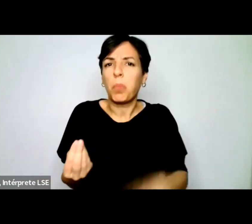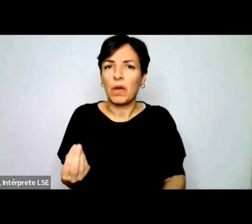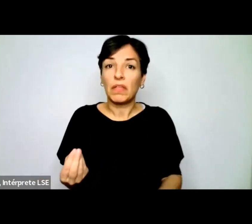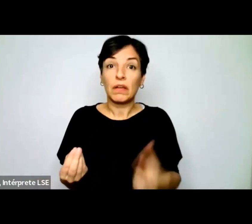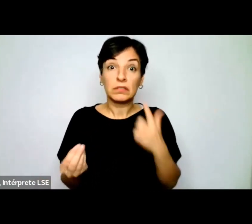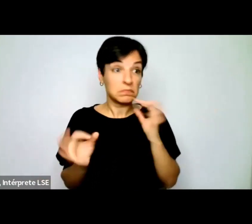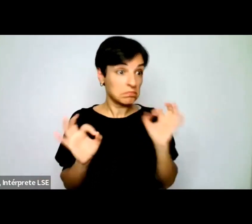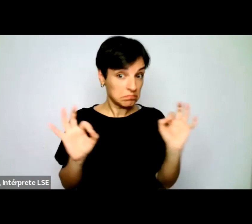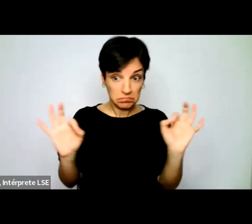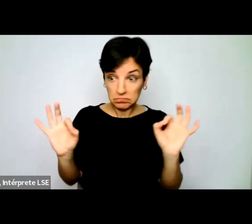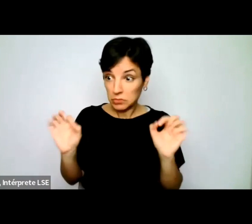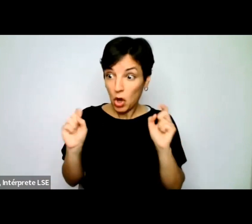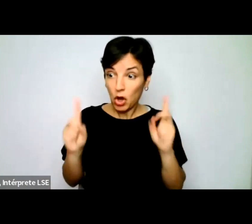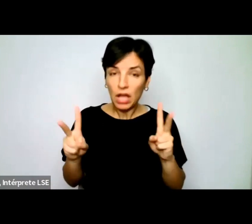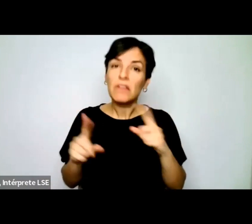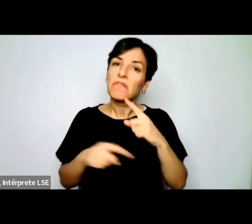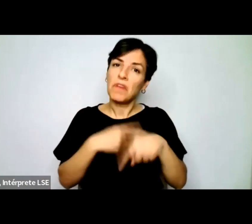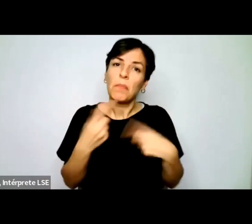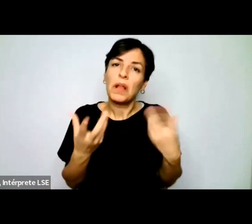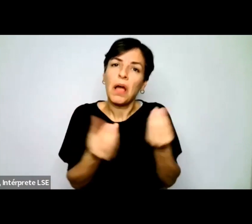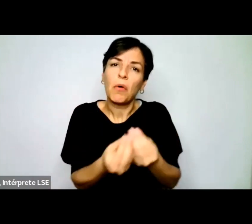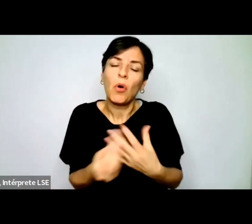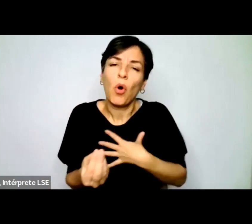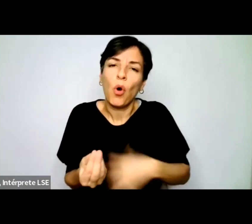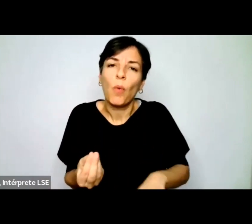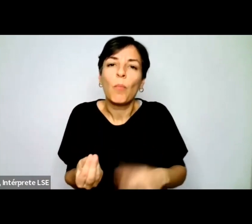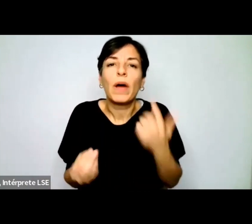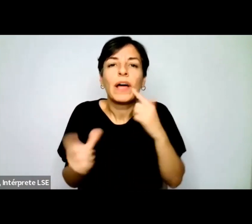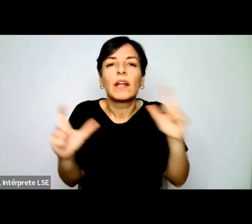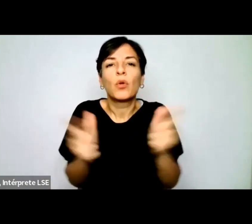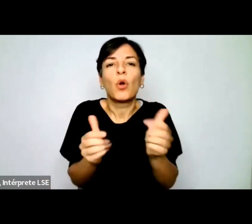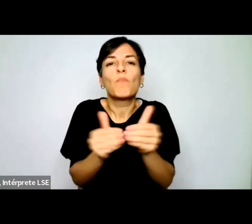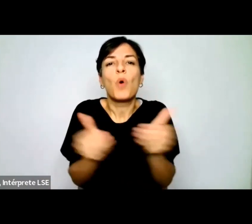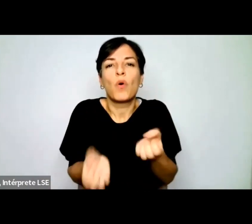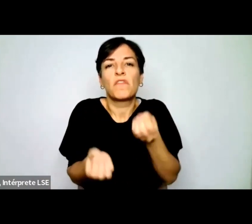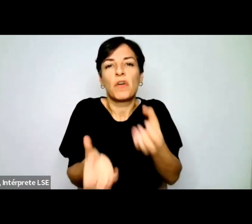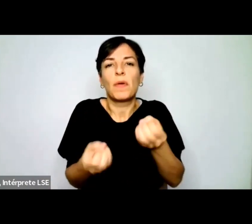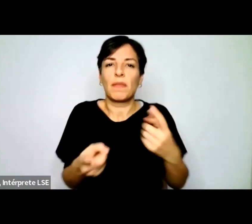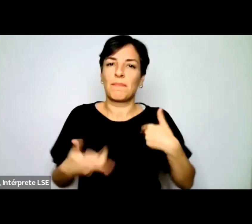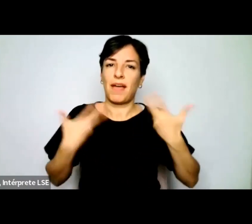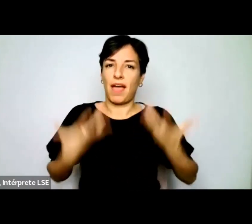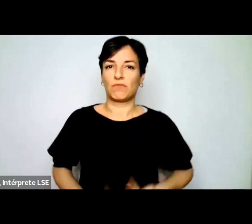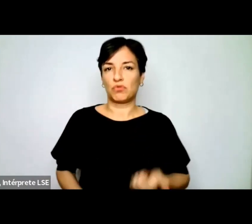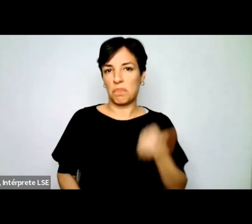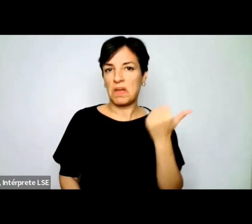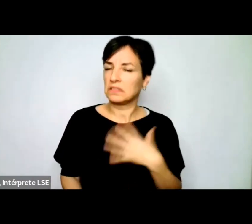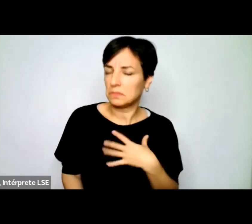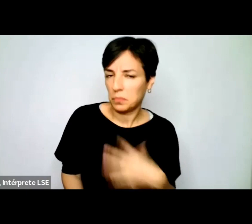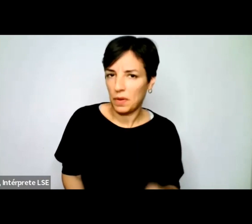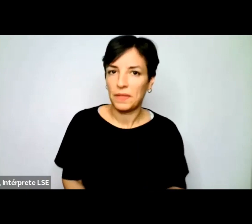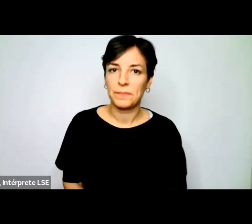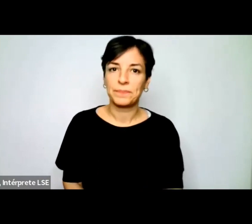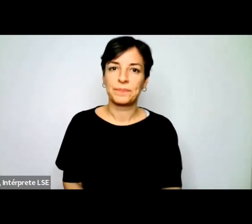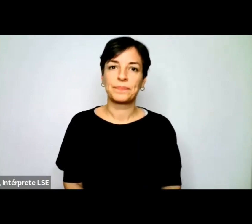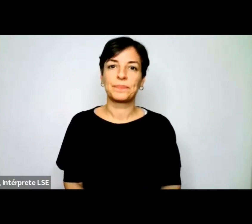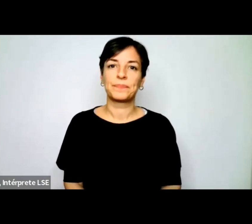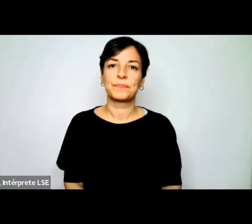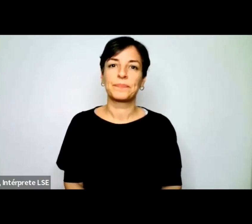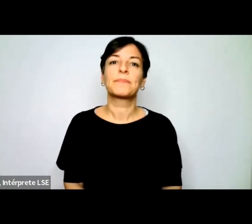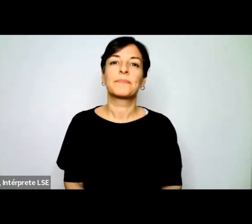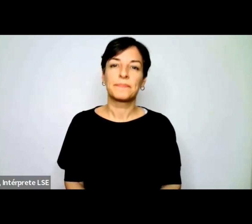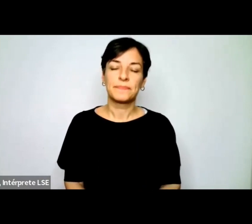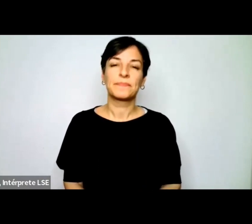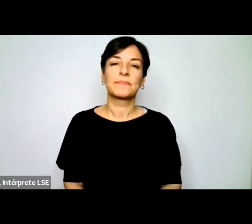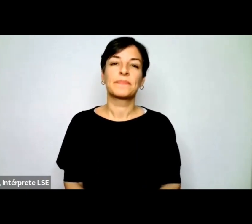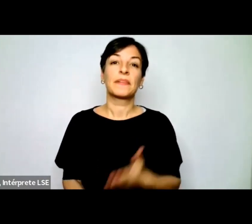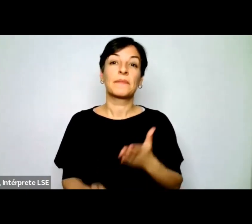podría acompañaros también por lo menos a esta sesión informativa para que estéis más a gusto. ¿Y cómo se designan las personas mediadoras